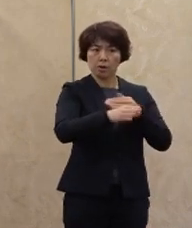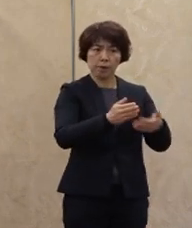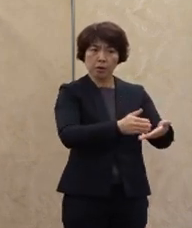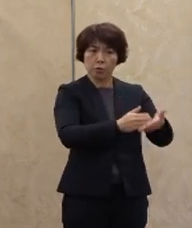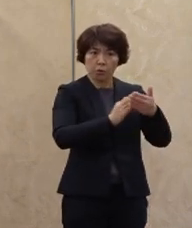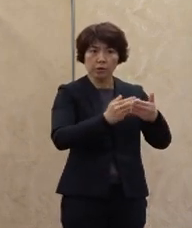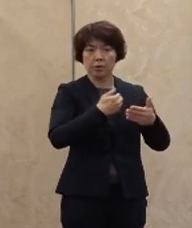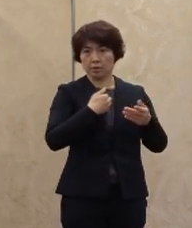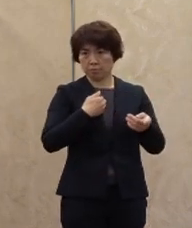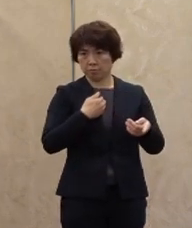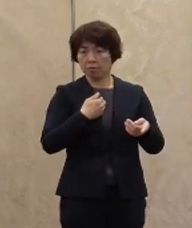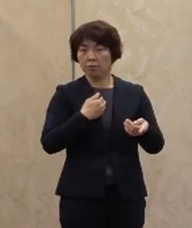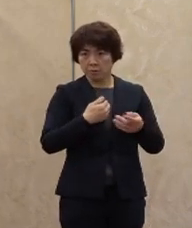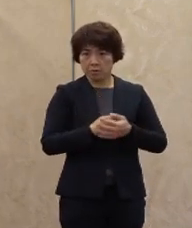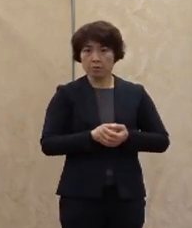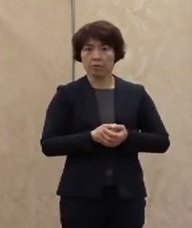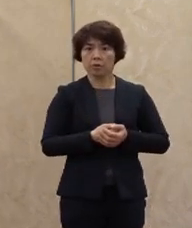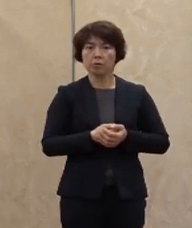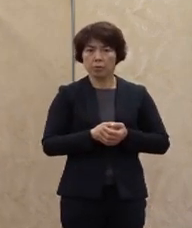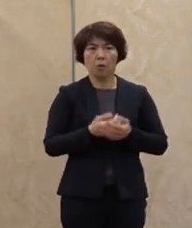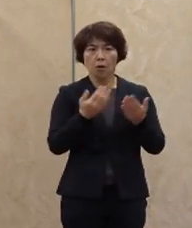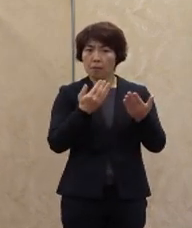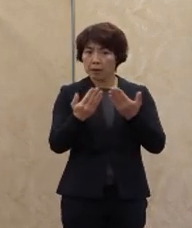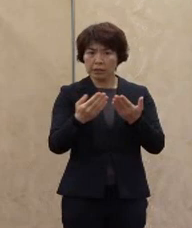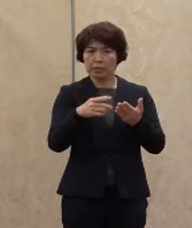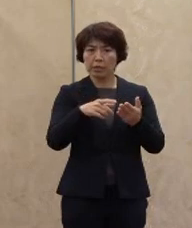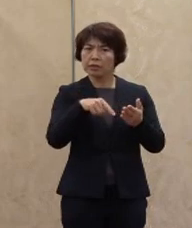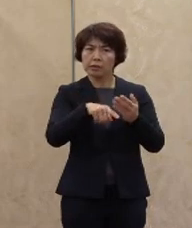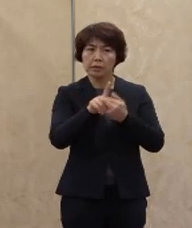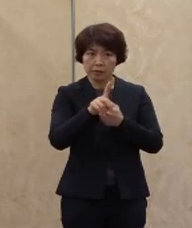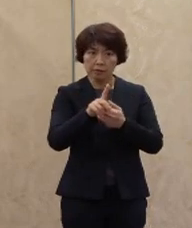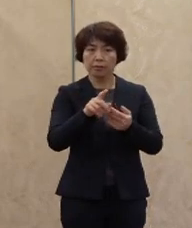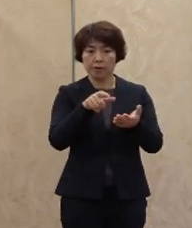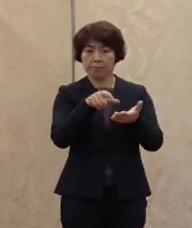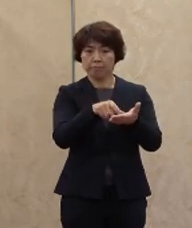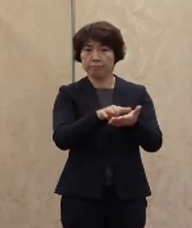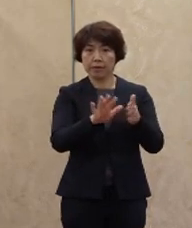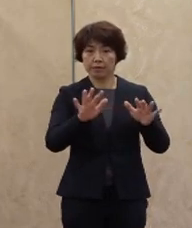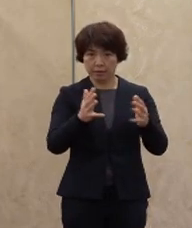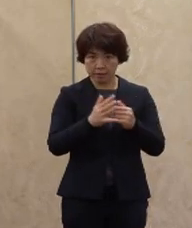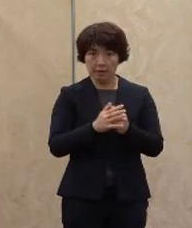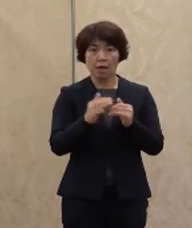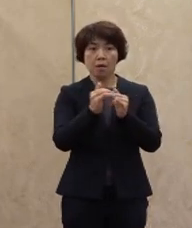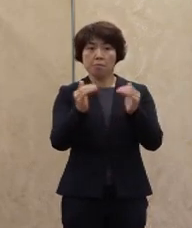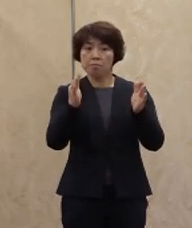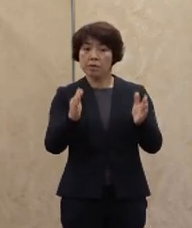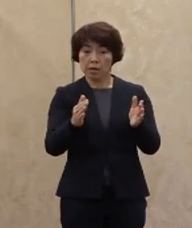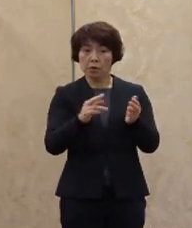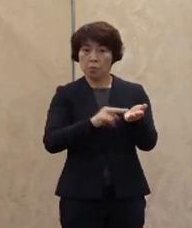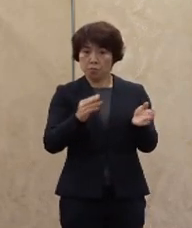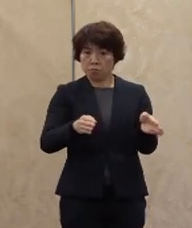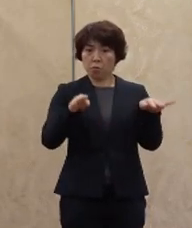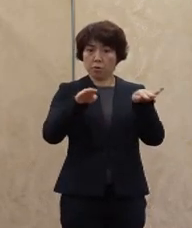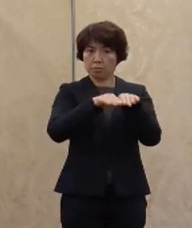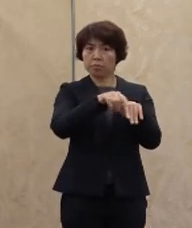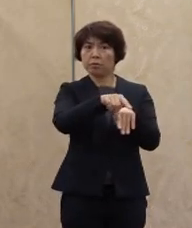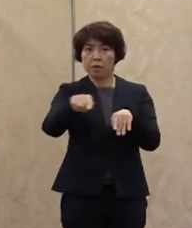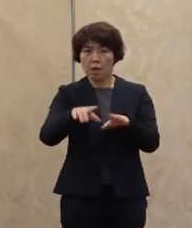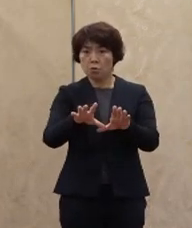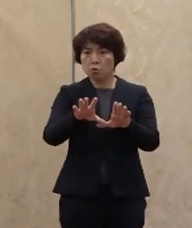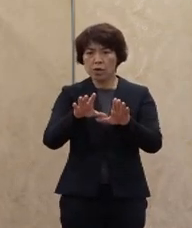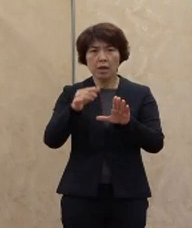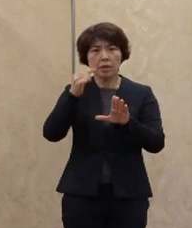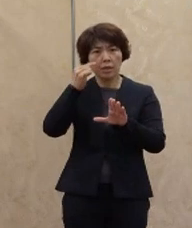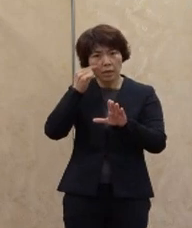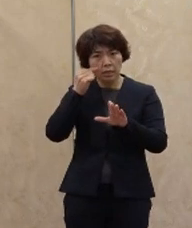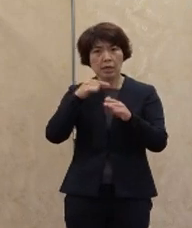な理由って何なのっていうのはこれ明確なこの規定はないわけですけれども、まあ、今民間の医療機関の中でやっぱりいろんなこの受け入れられない理由というのが